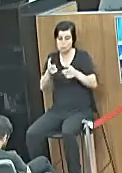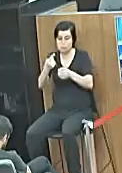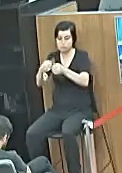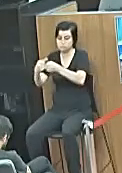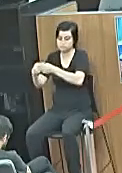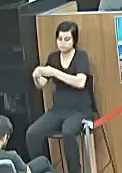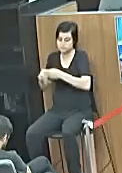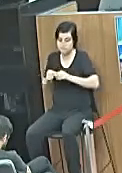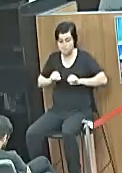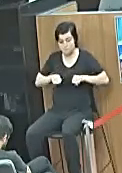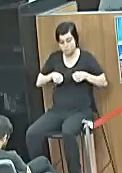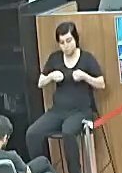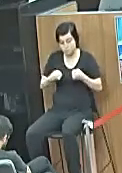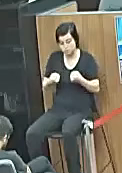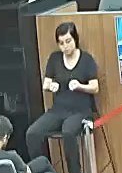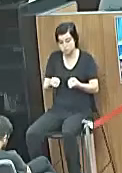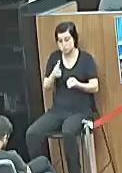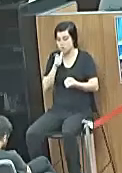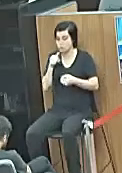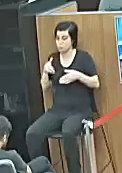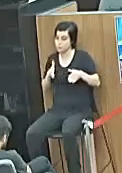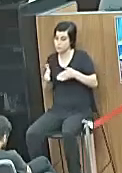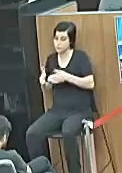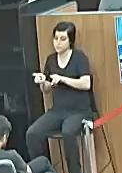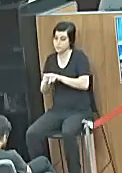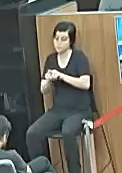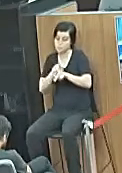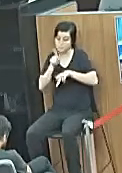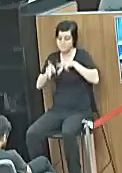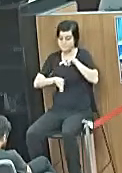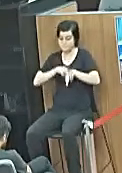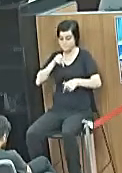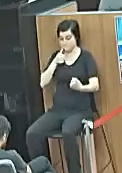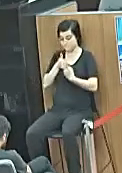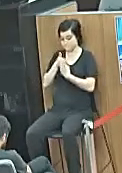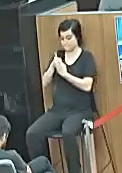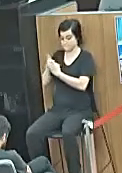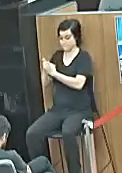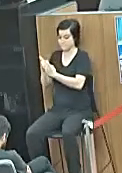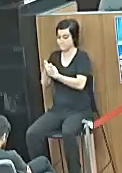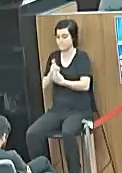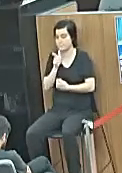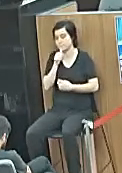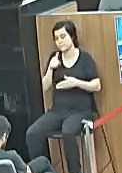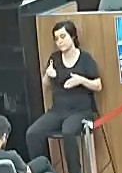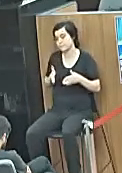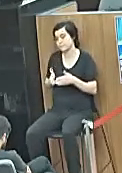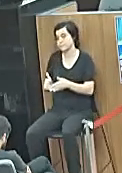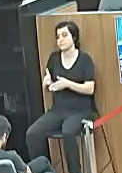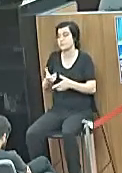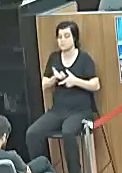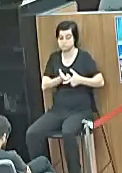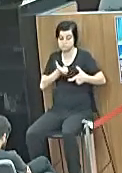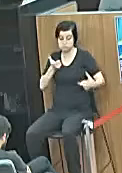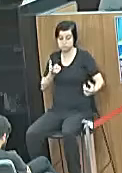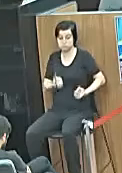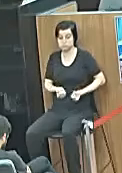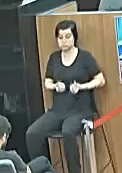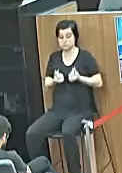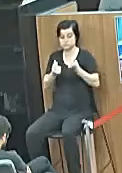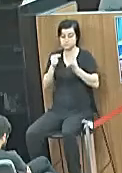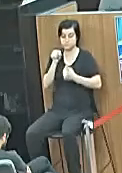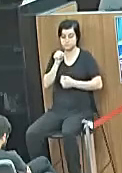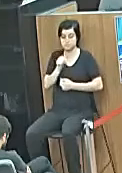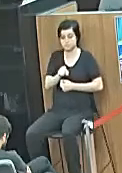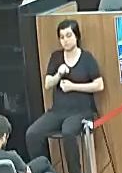de proteger os recursos hidrográficos ea população ribeirinha do estado ampliar as metas físicas e financeiras da ação